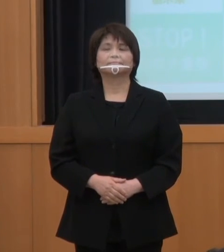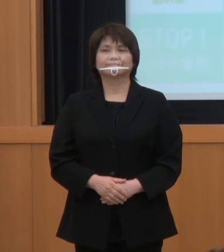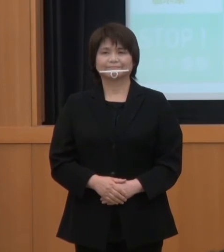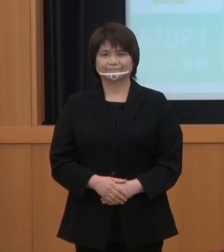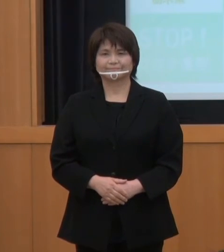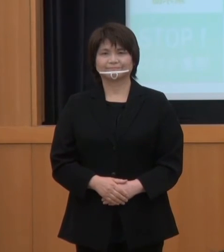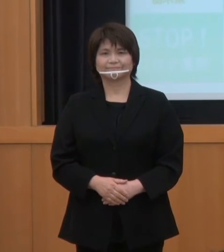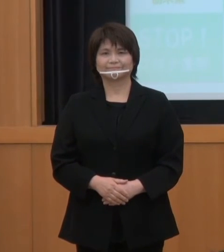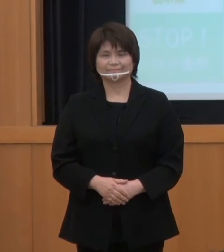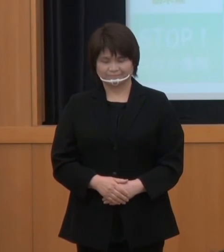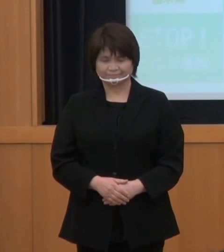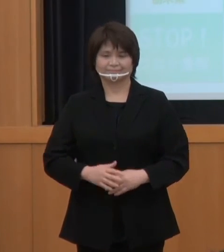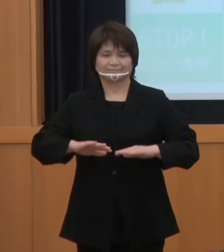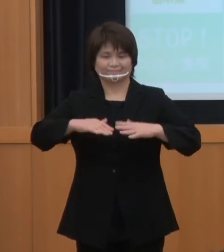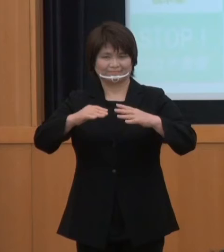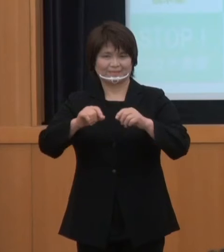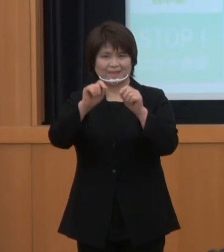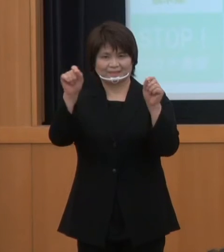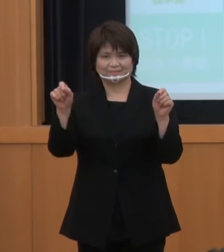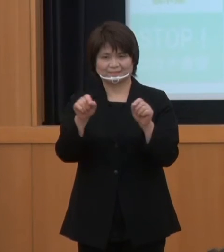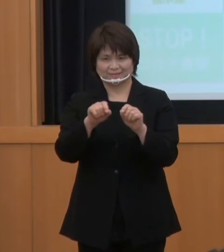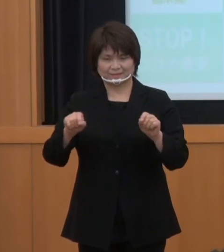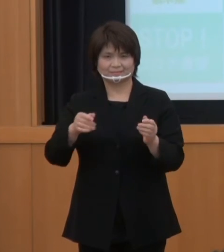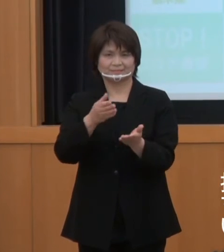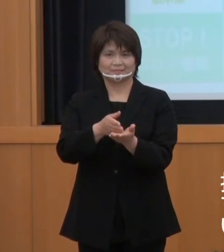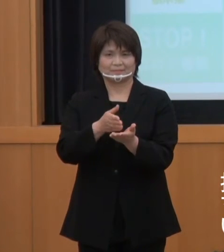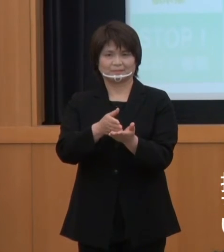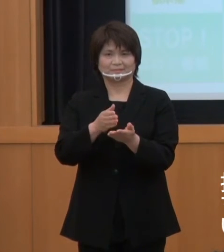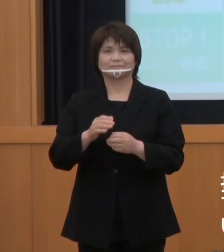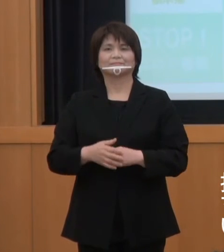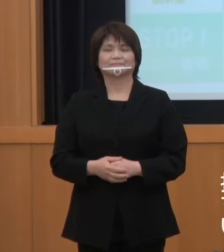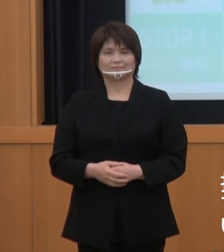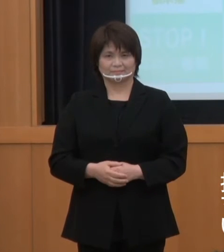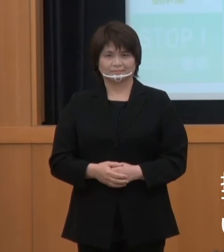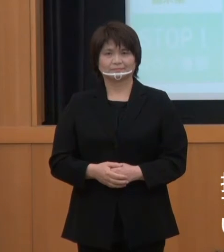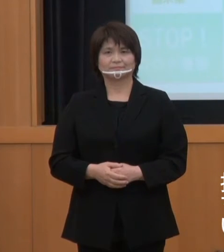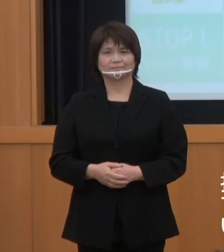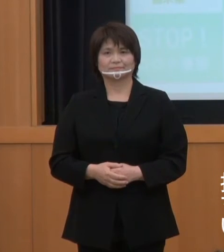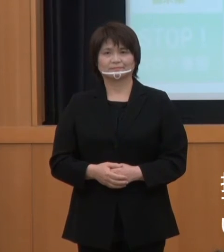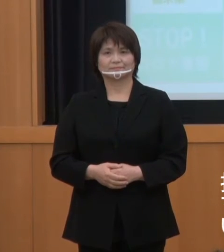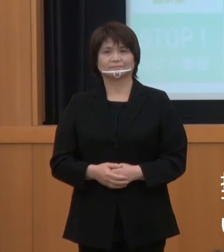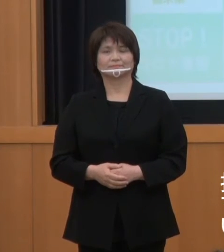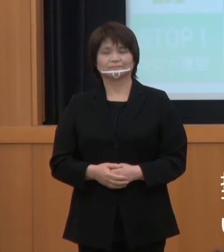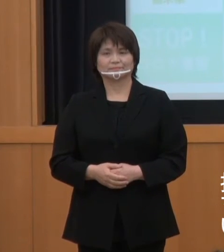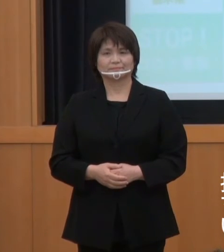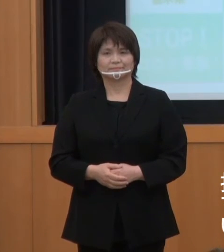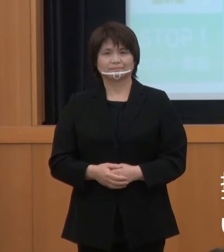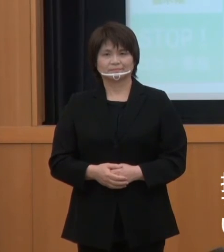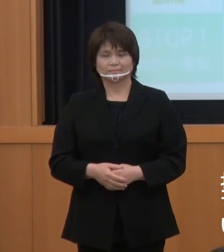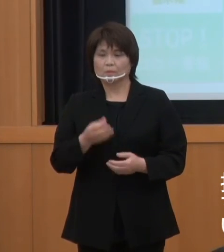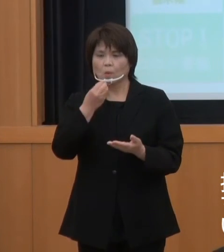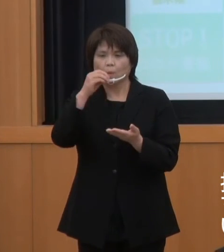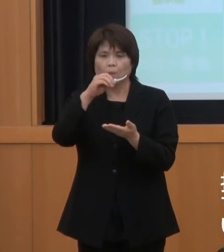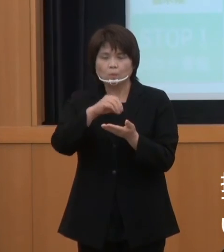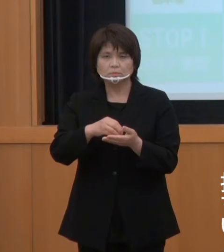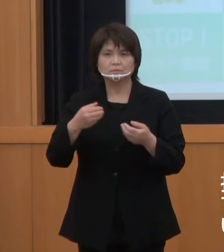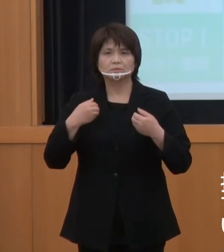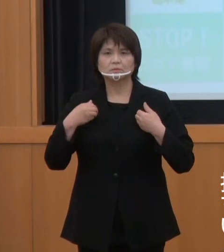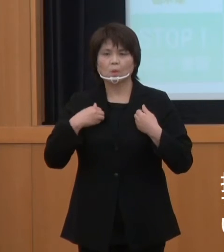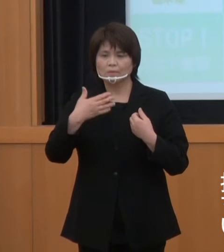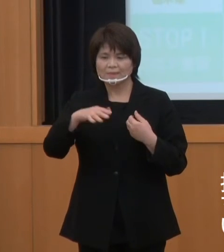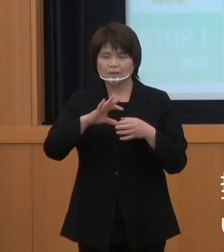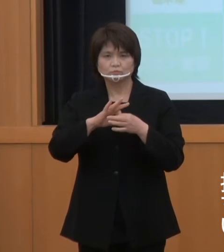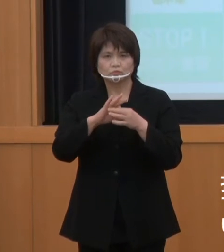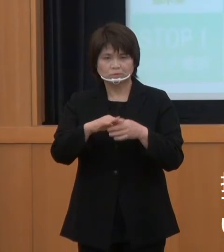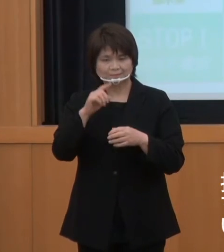それでは町議の結果から申し上げます。一つ目に、応印を求める手続きの見直し結